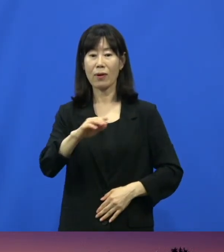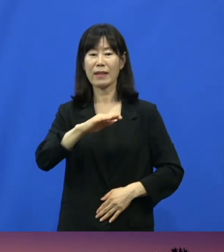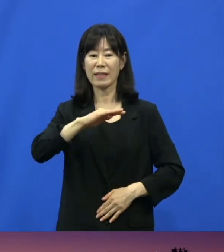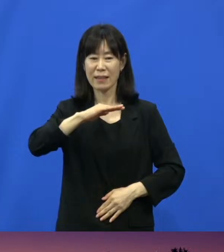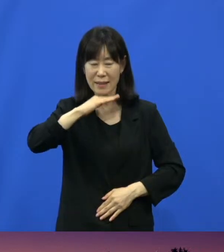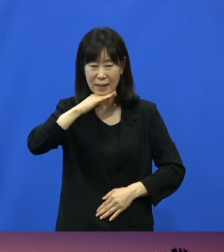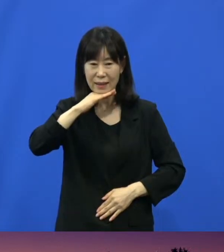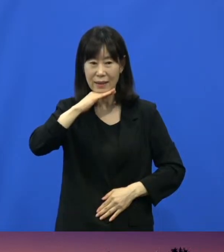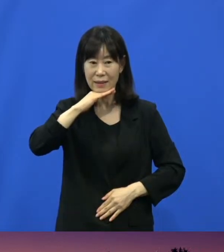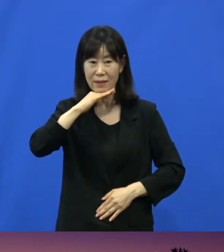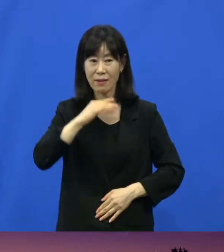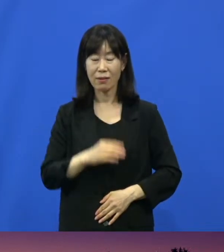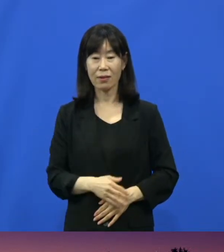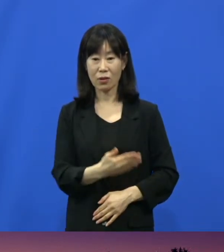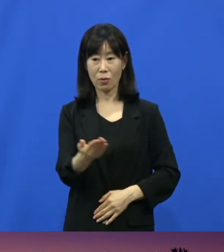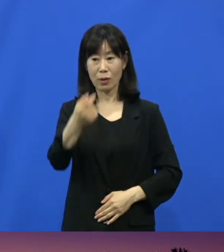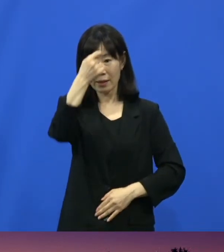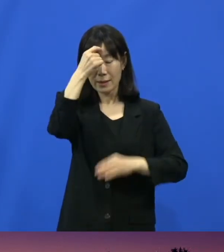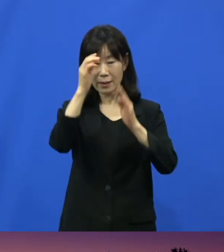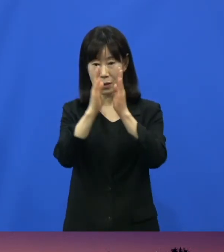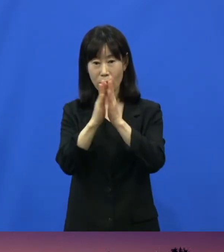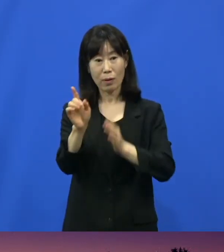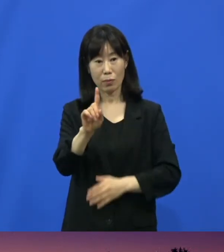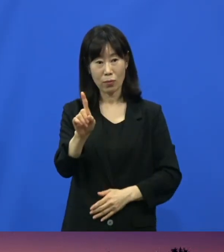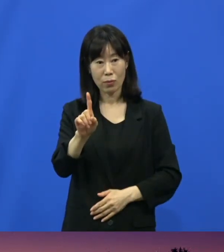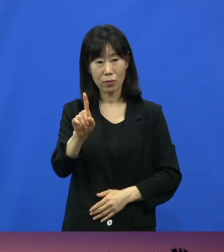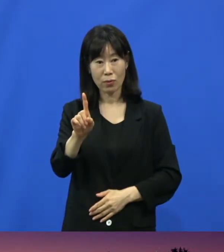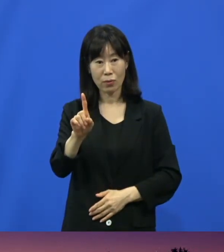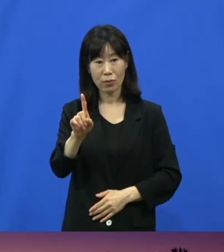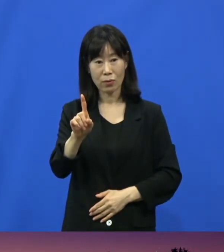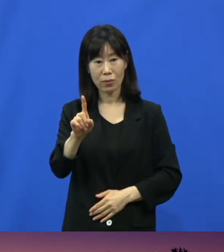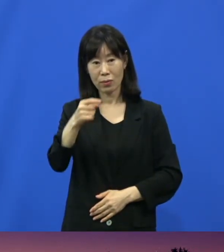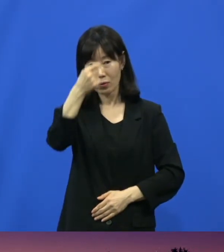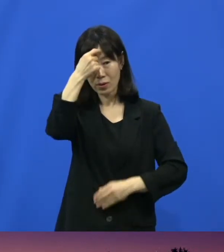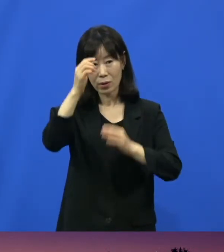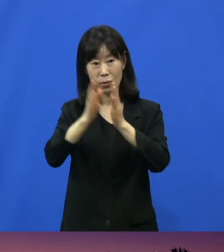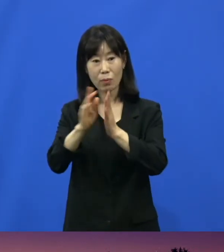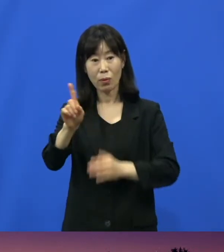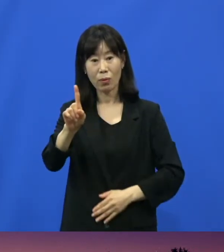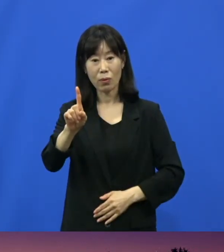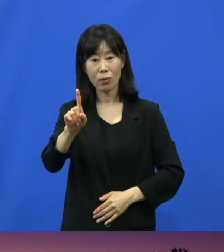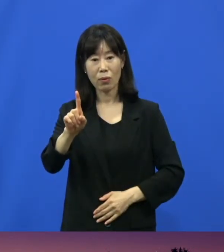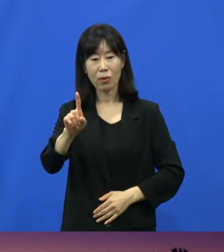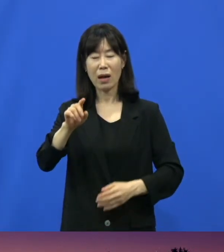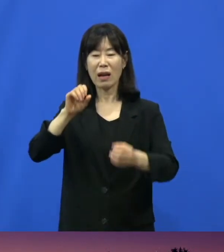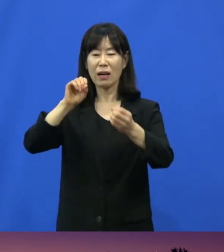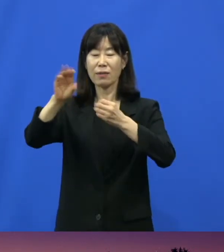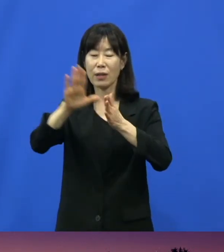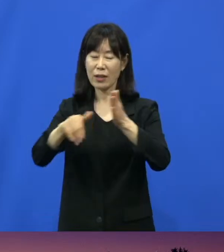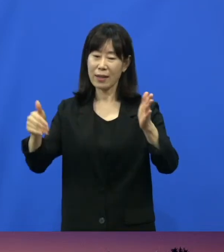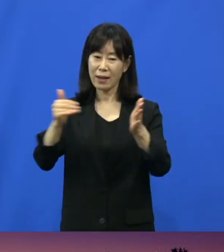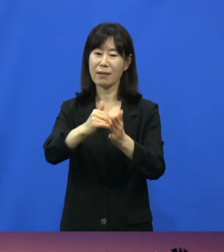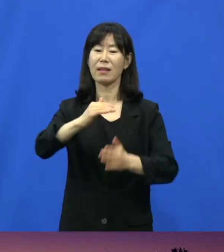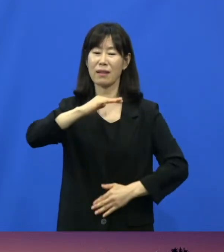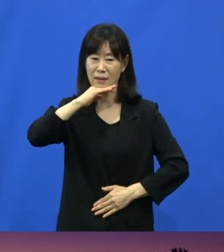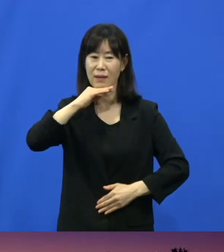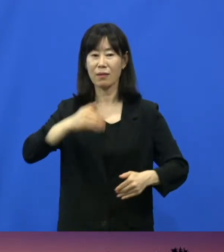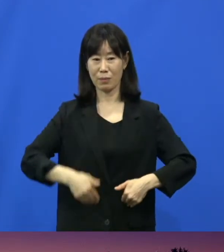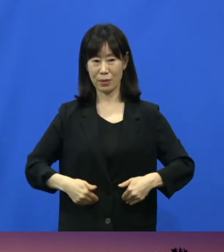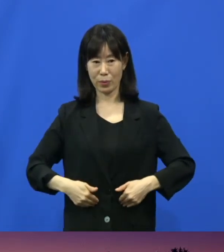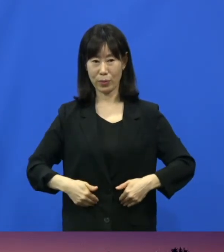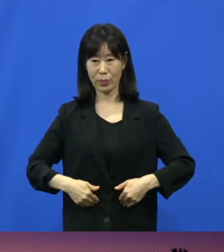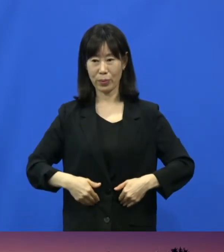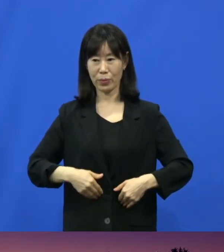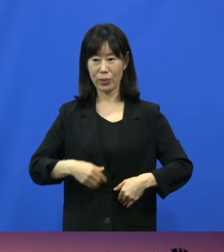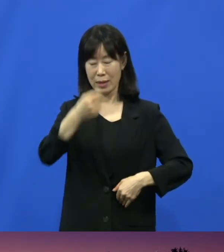여러분, 기도가 무엇입니까? 기도를 하려고 하면요, 기다려야 돼요. 이 기도